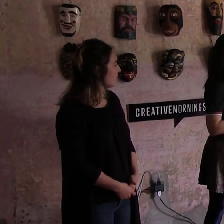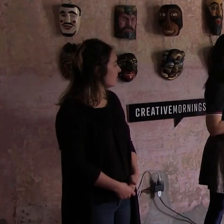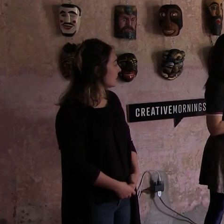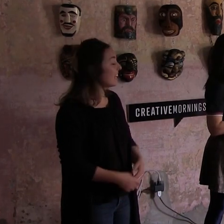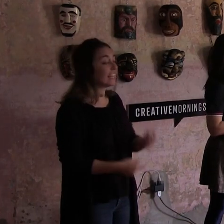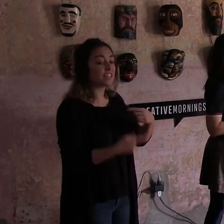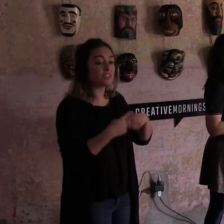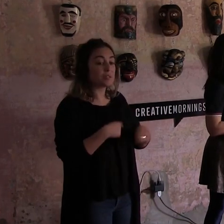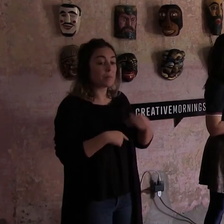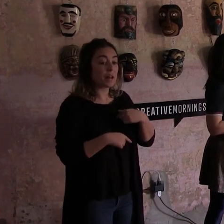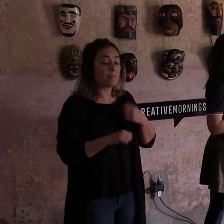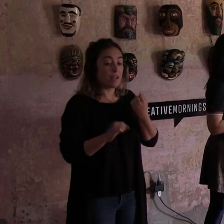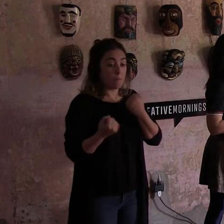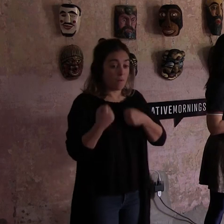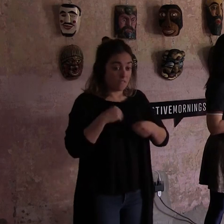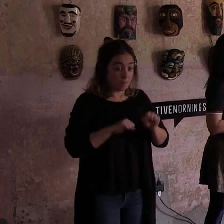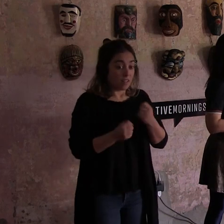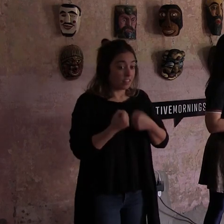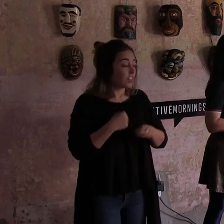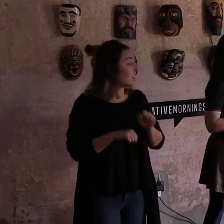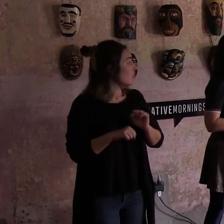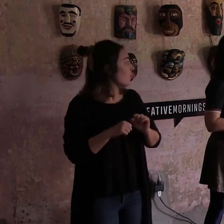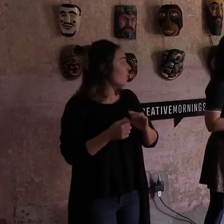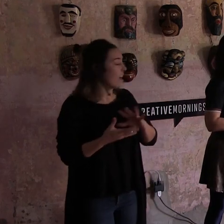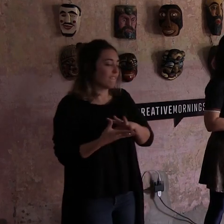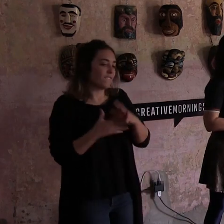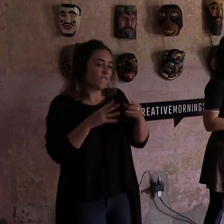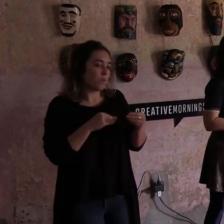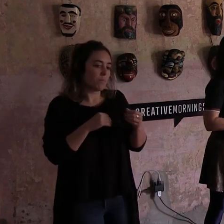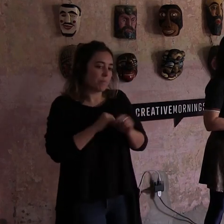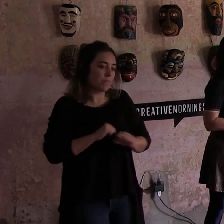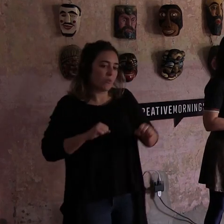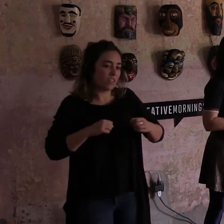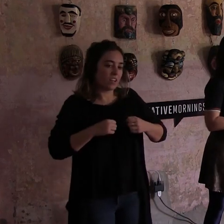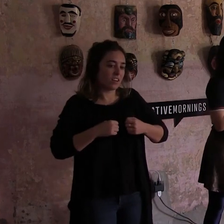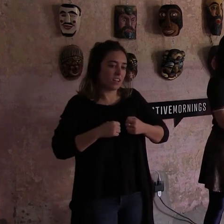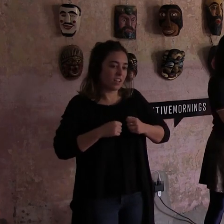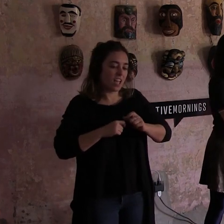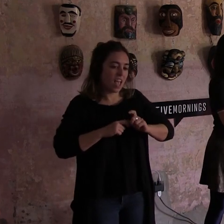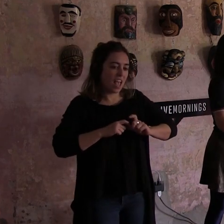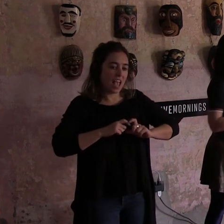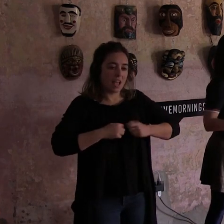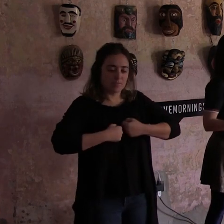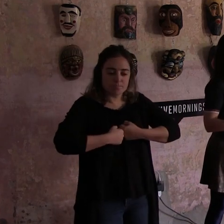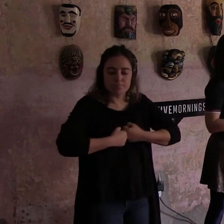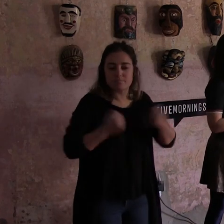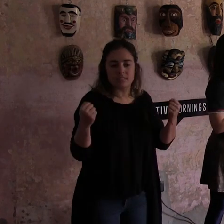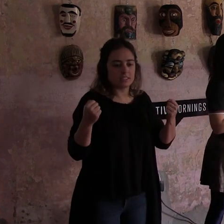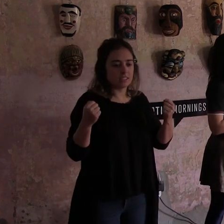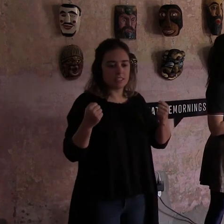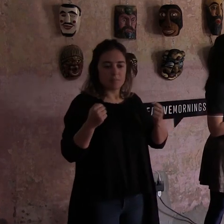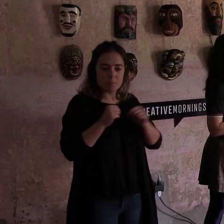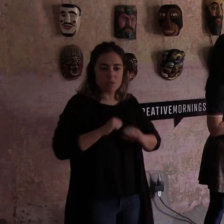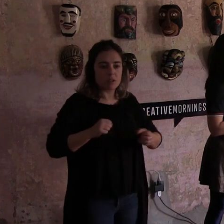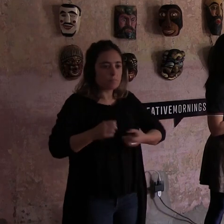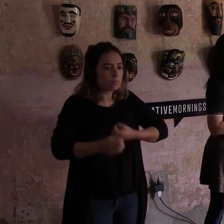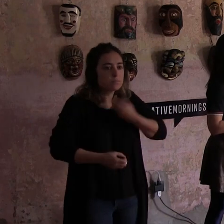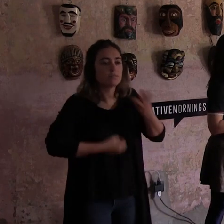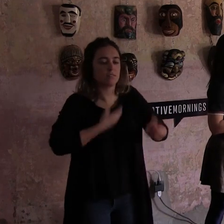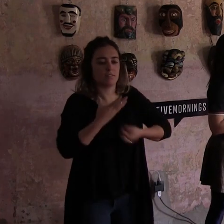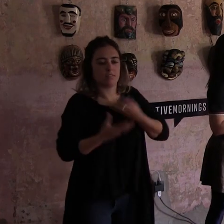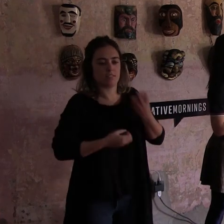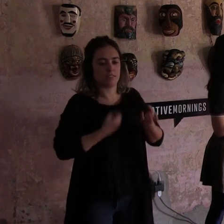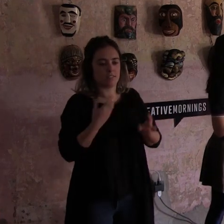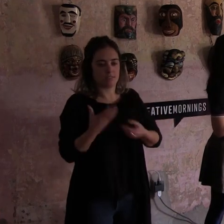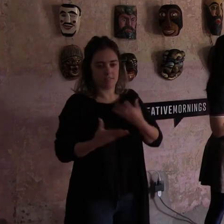Entonces, para mí el movimiento era mi manera de expresión y de transmitir. Es.